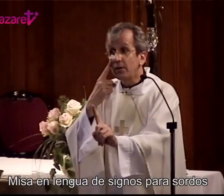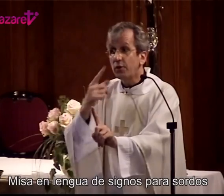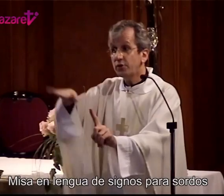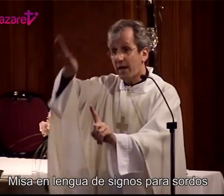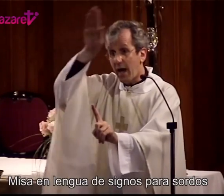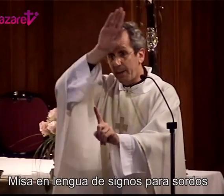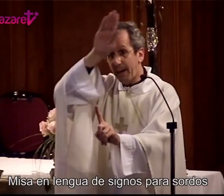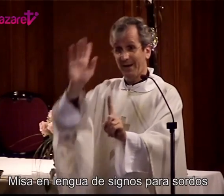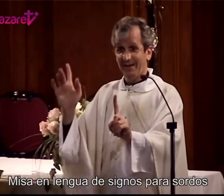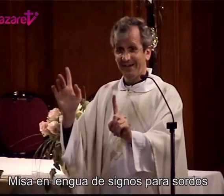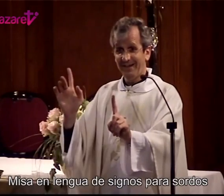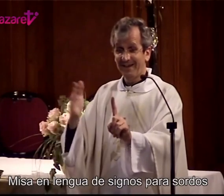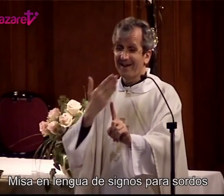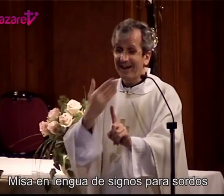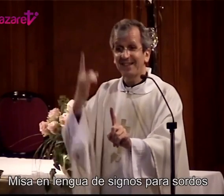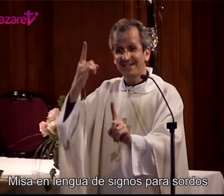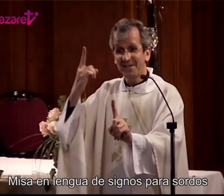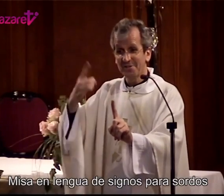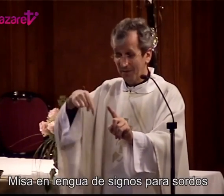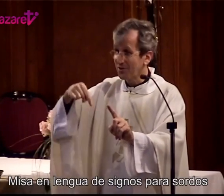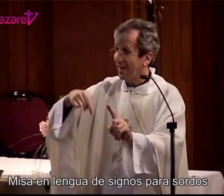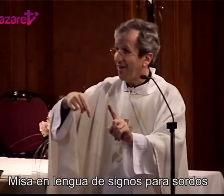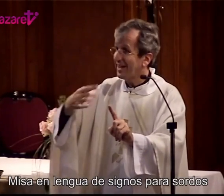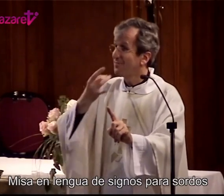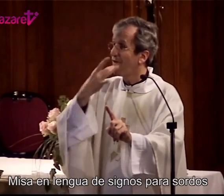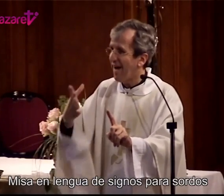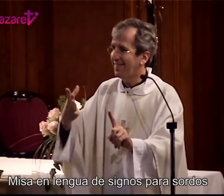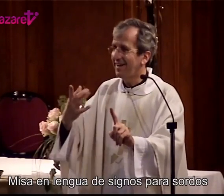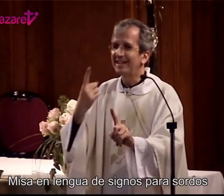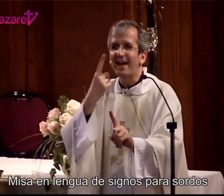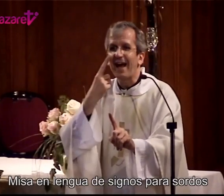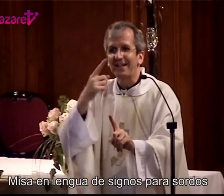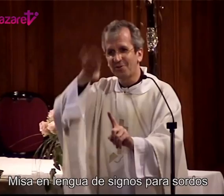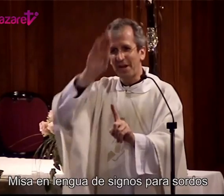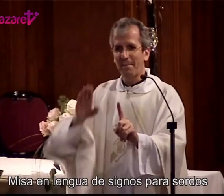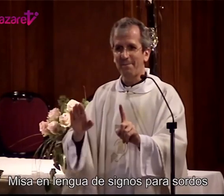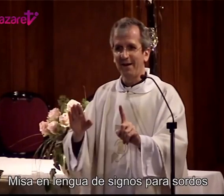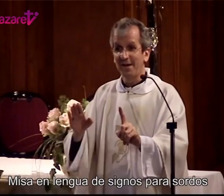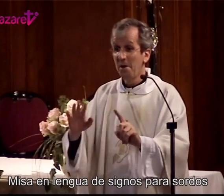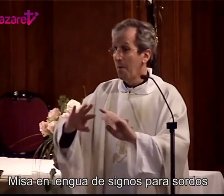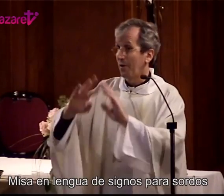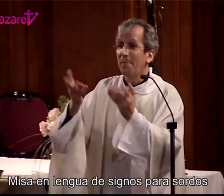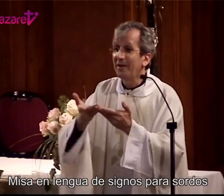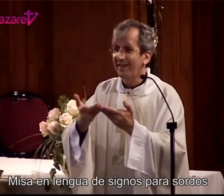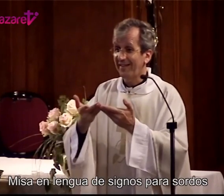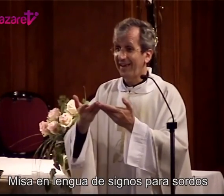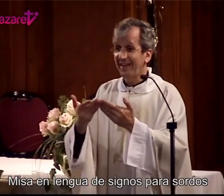atentos al Papa, gracias a Dios pienso que ahora es muy fácil estar atentos al Papa, porque por internet